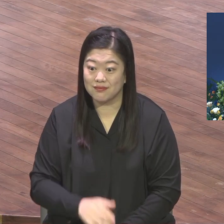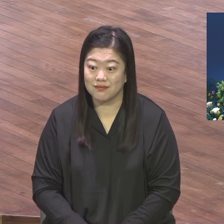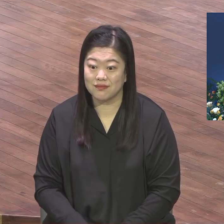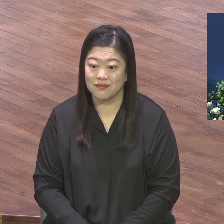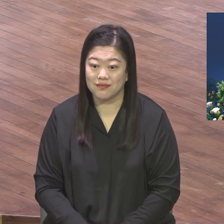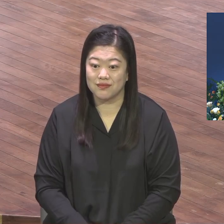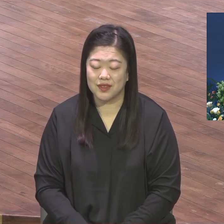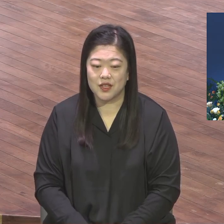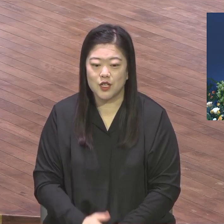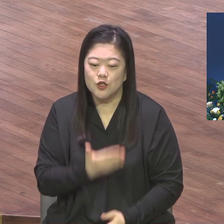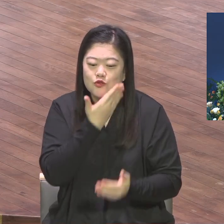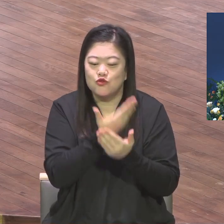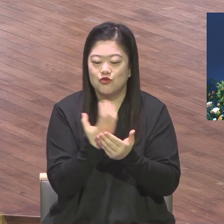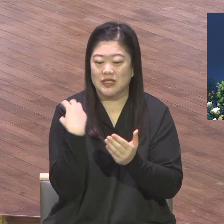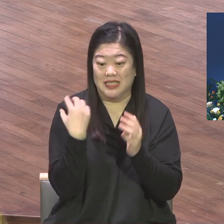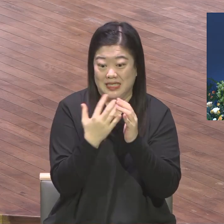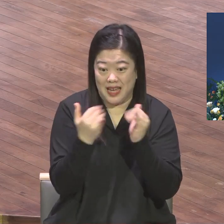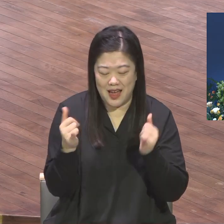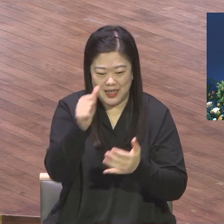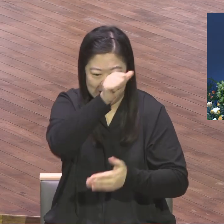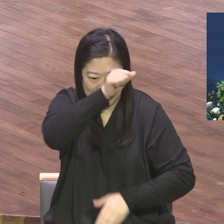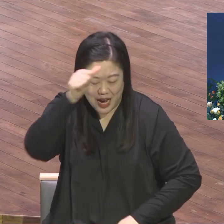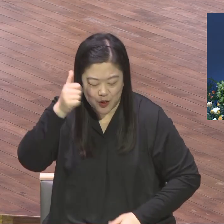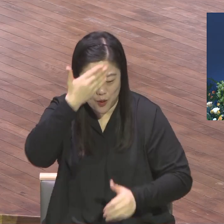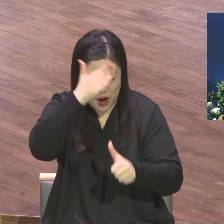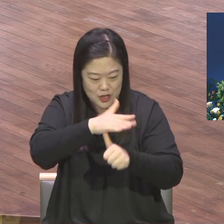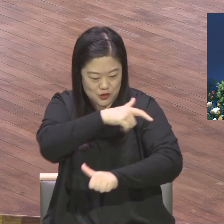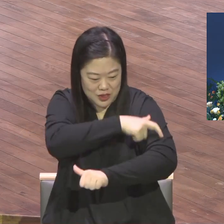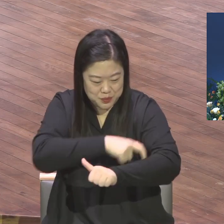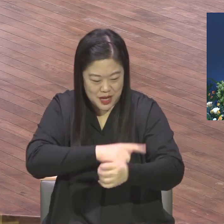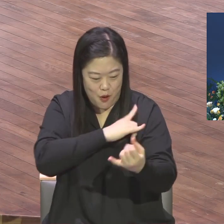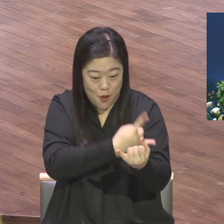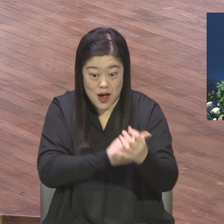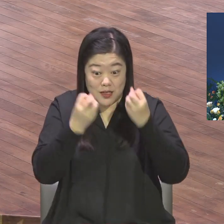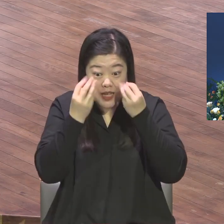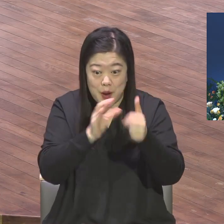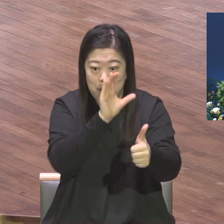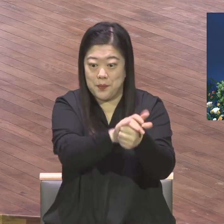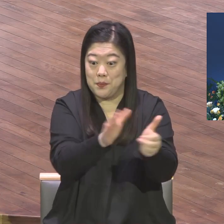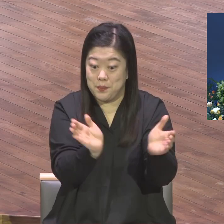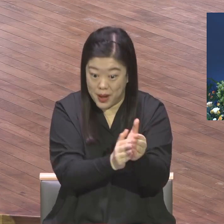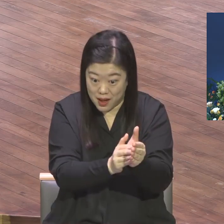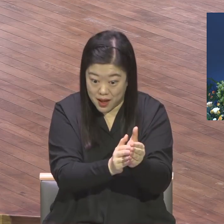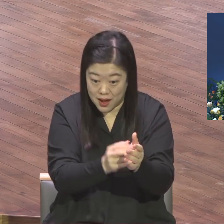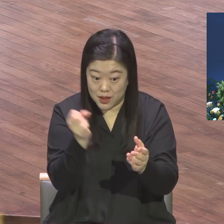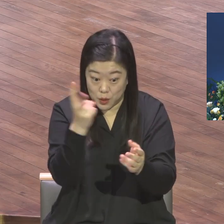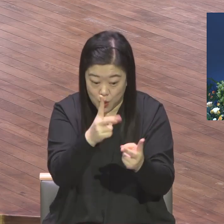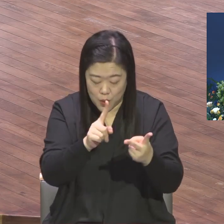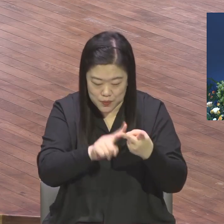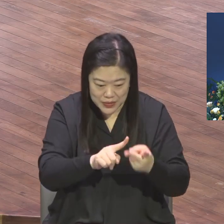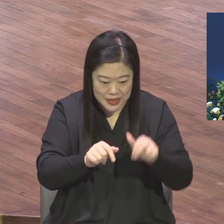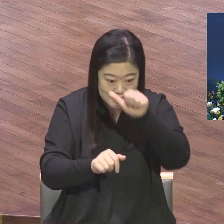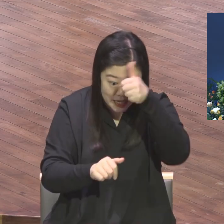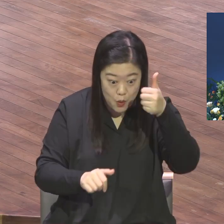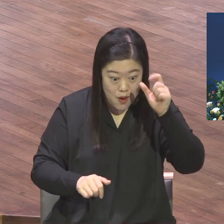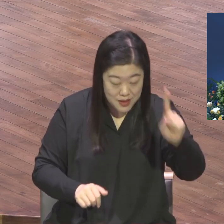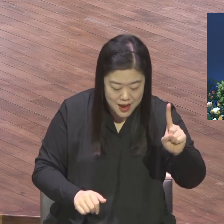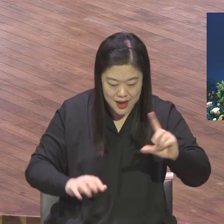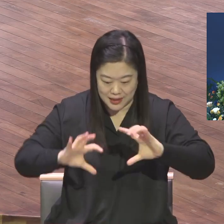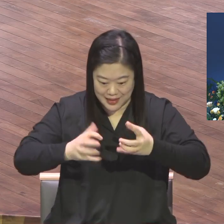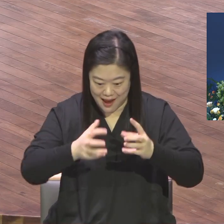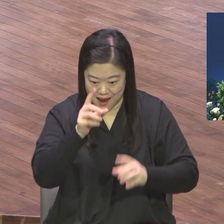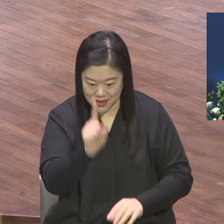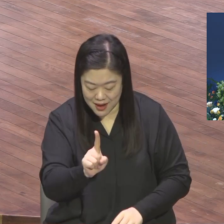237 중직자가 세워졌고 237 나라별 담당 장로와 함께 렘넌트부터